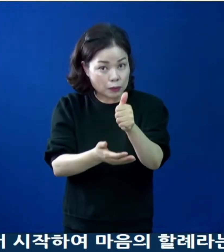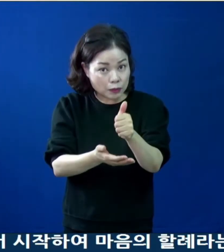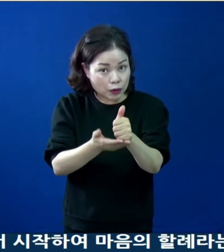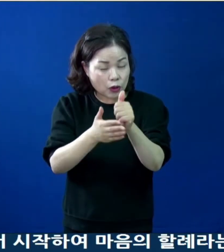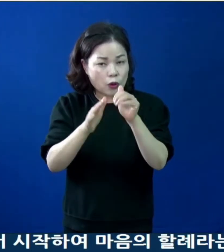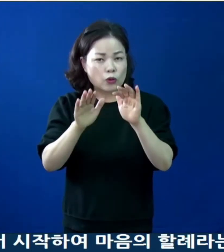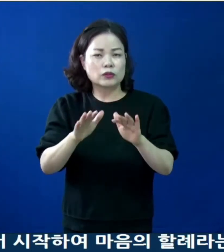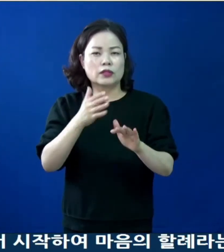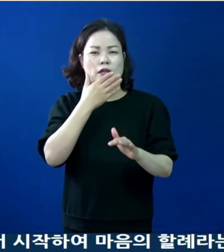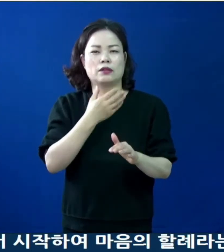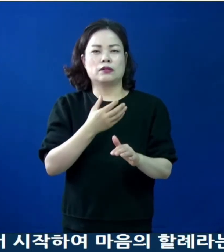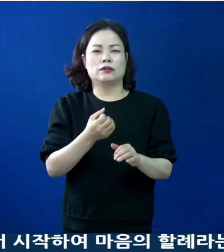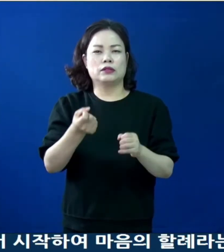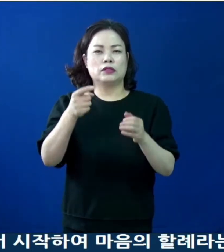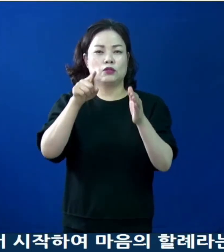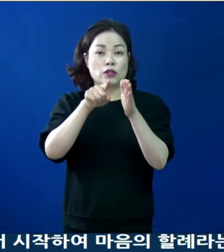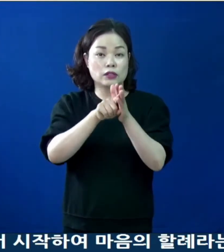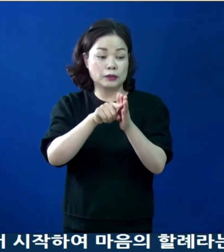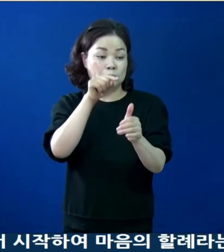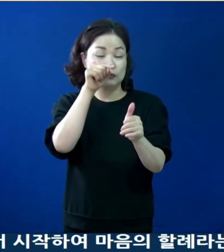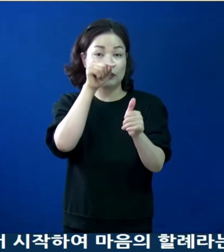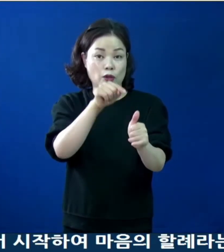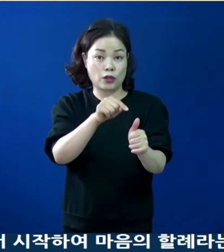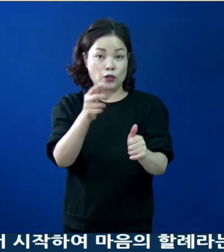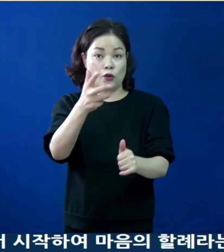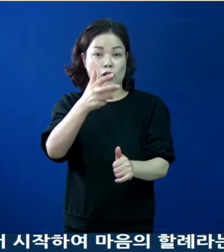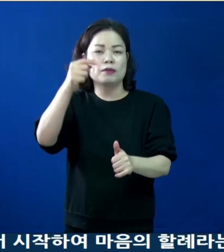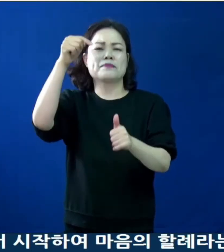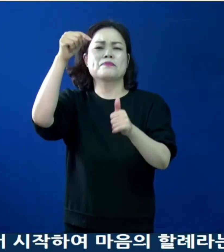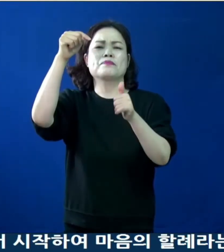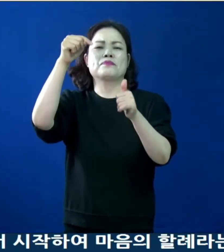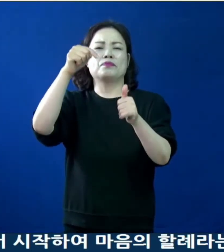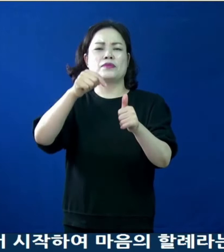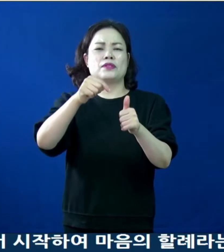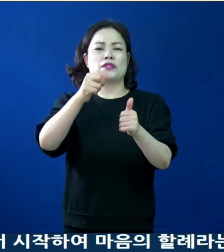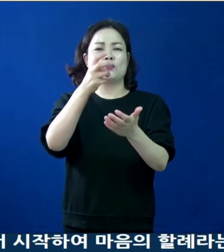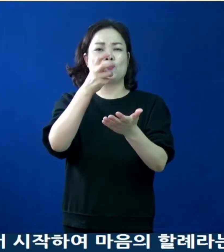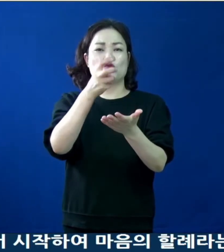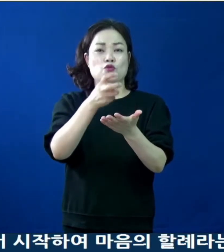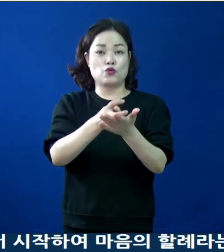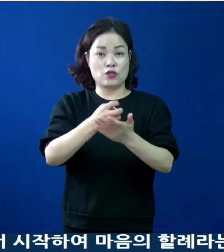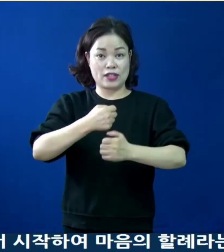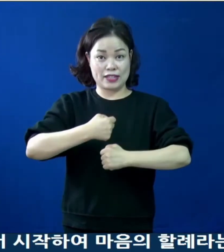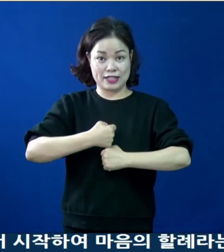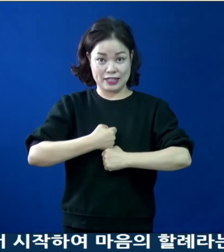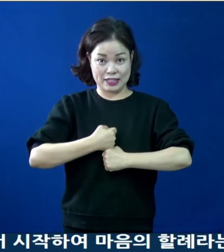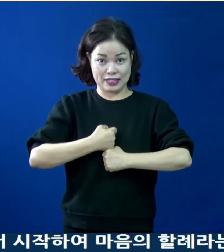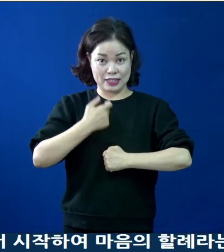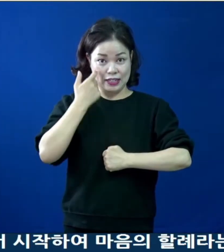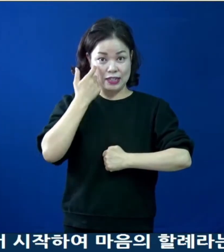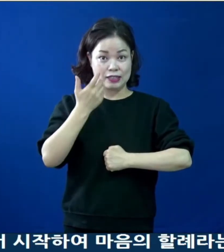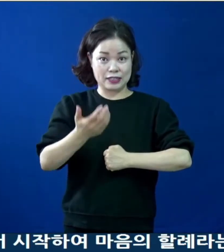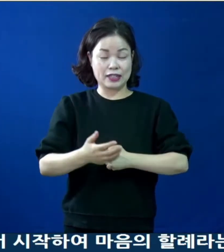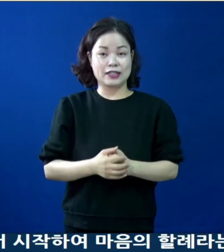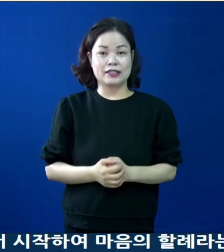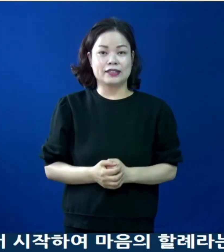내가 오늘 네 행복을 위하여 내게 명하는 여호와의 명령과 규례를 지킬 것이 아니냐.